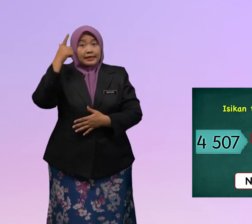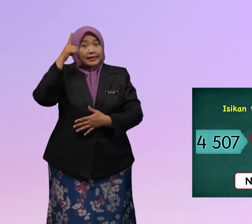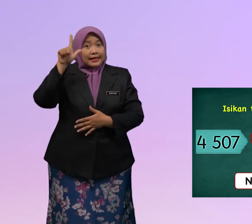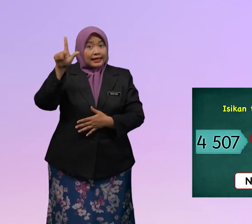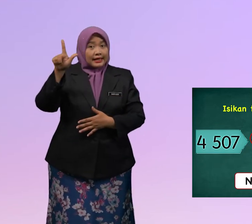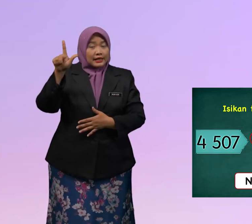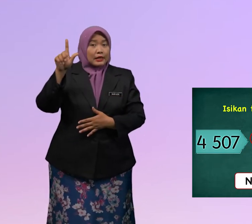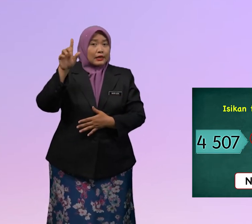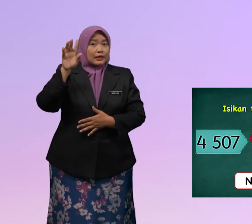Lihat